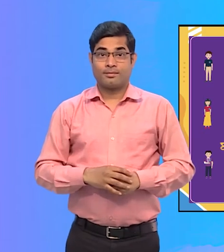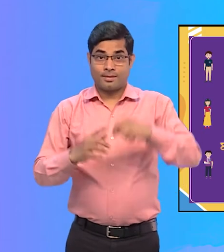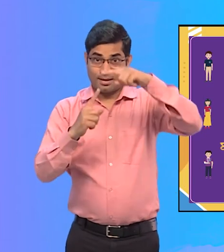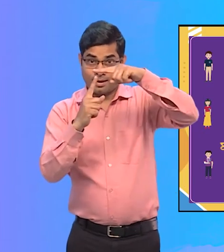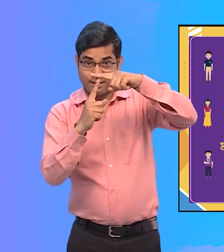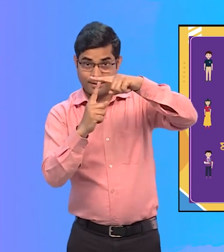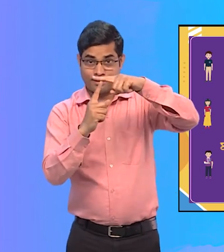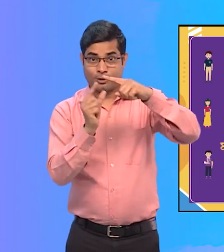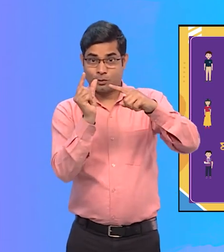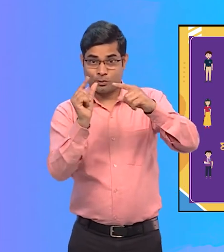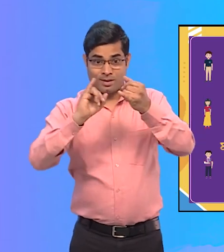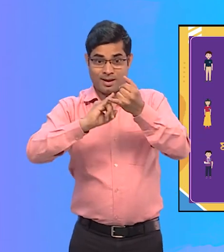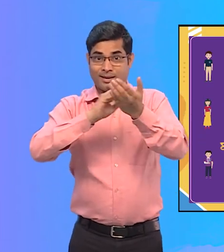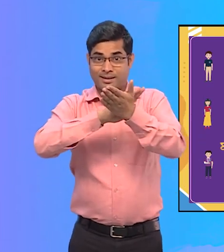है और तुषार नहीं है